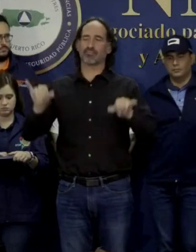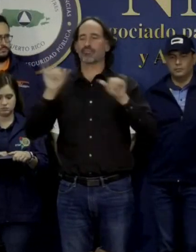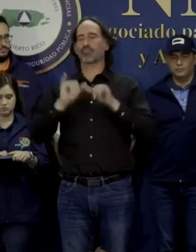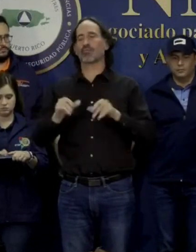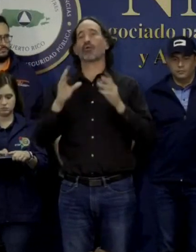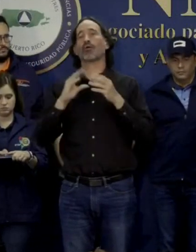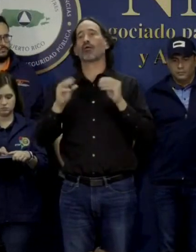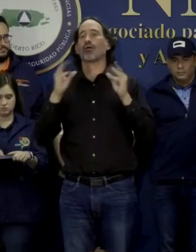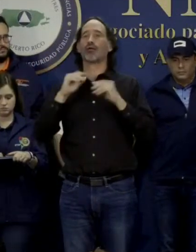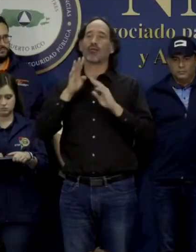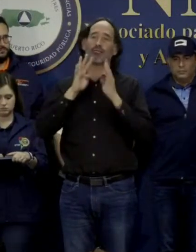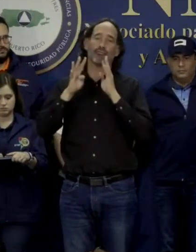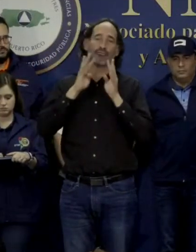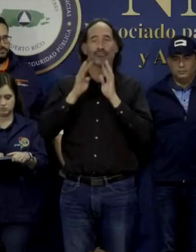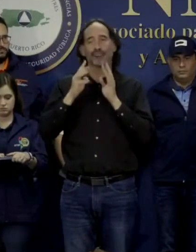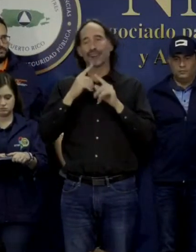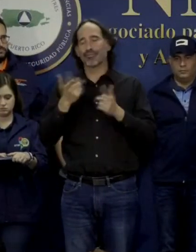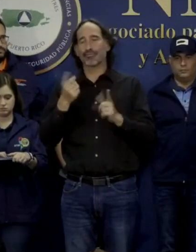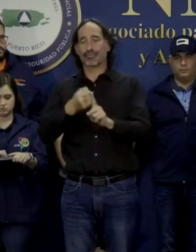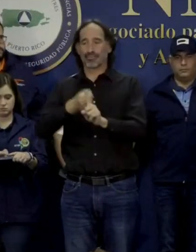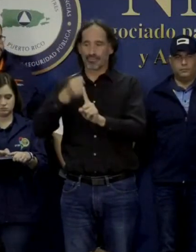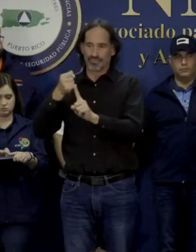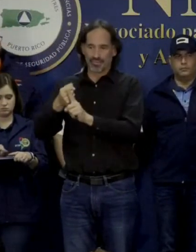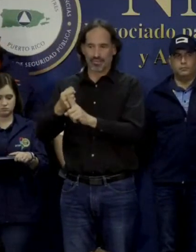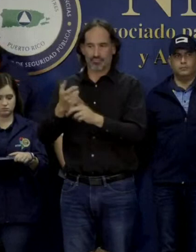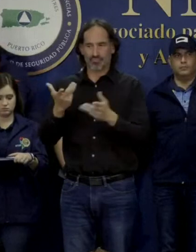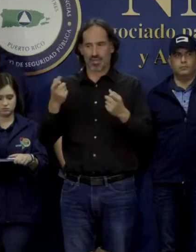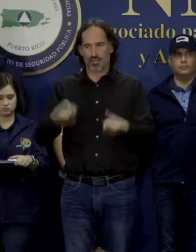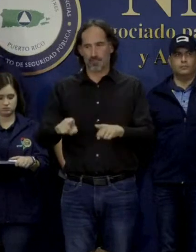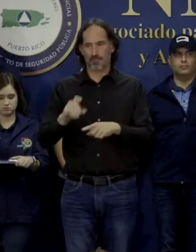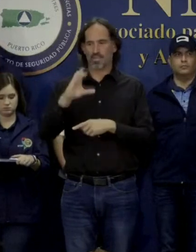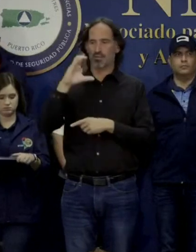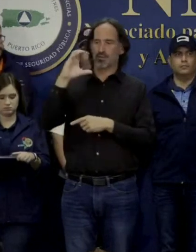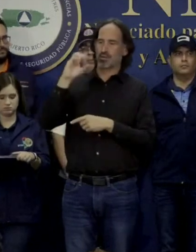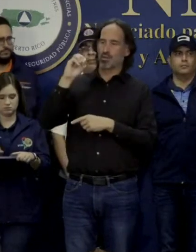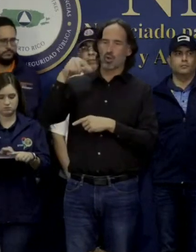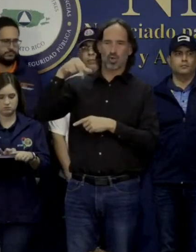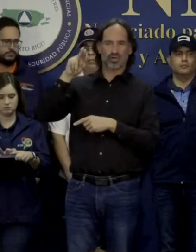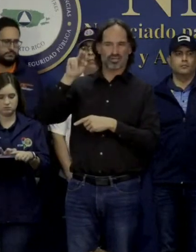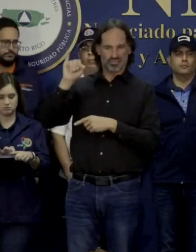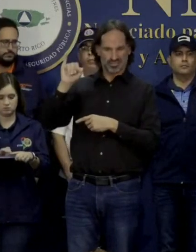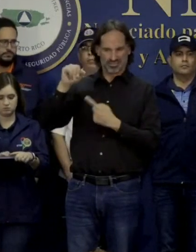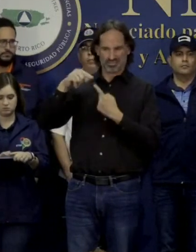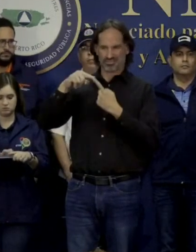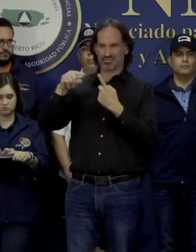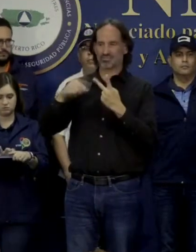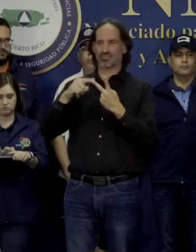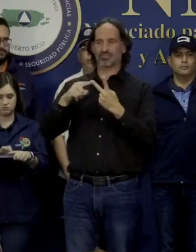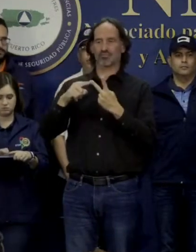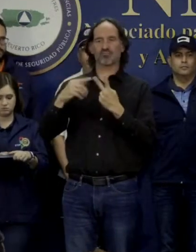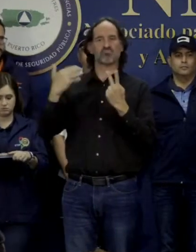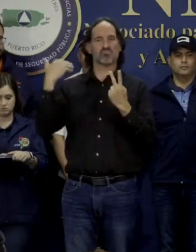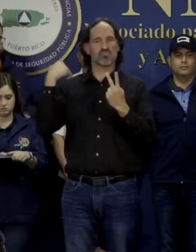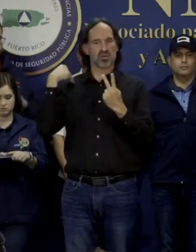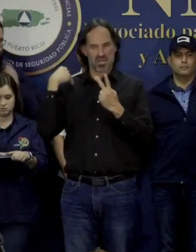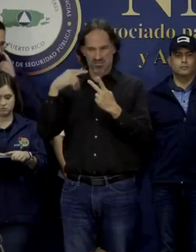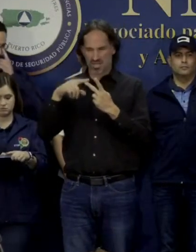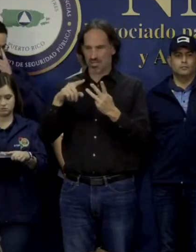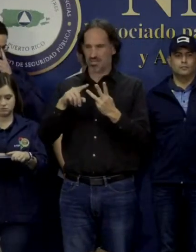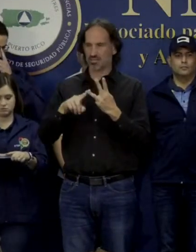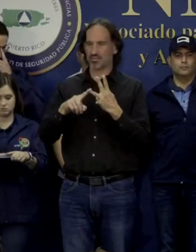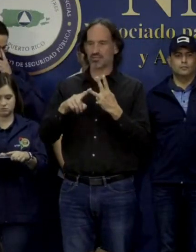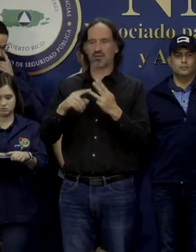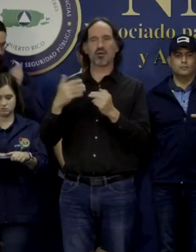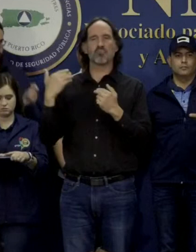en el sector del Coquí, la playa y playita. Anoche, en combinación con varios rescates, inclusive por las redes habían